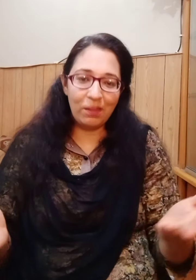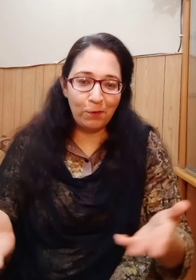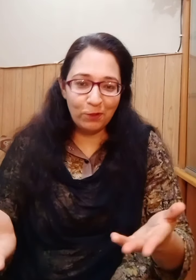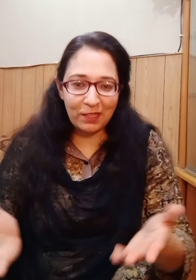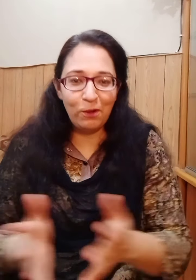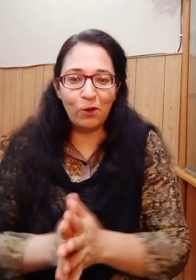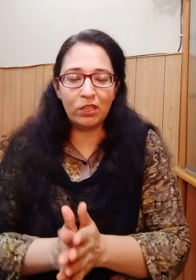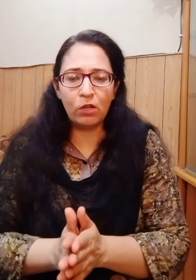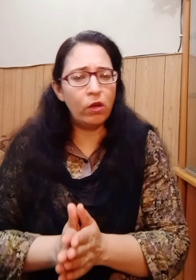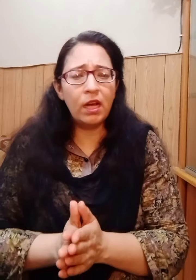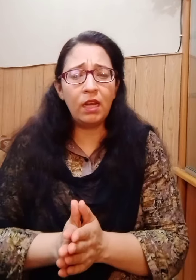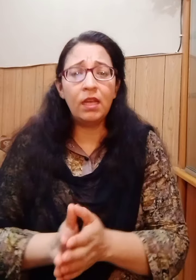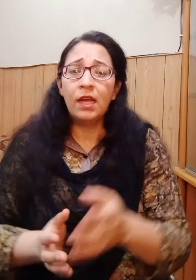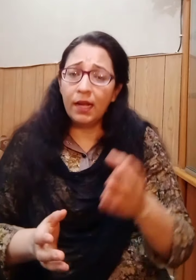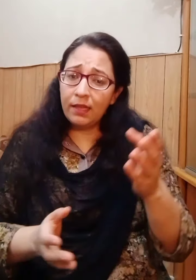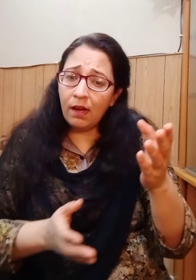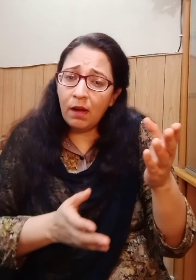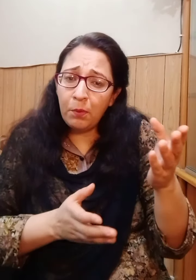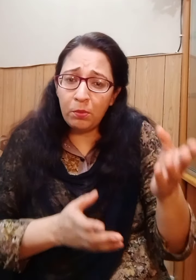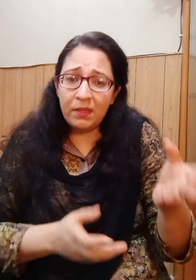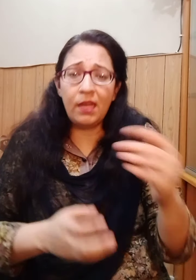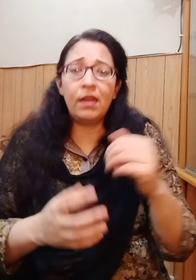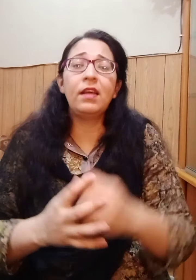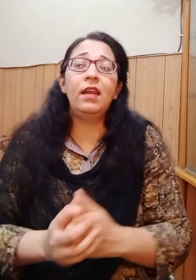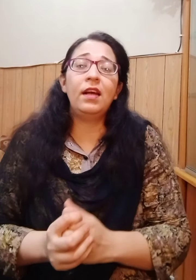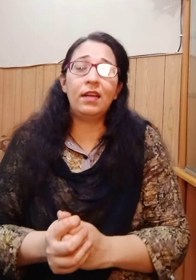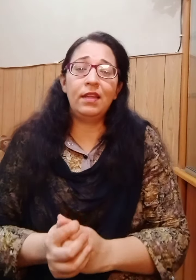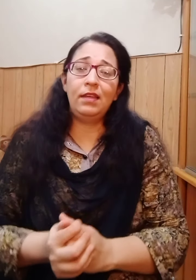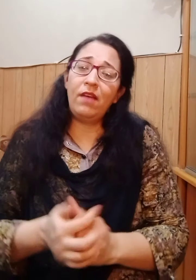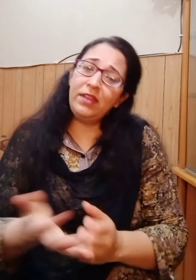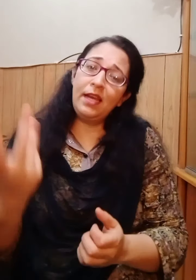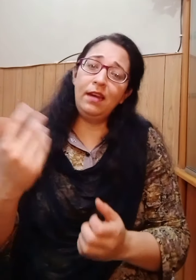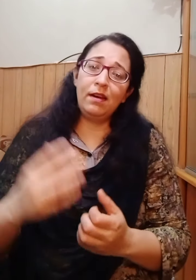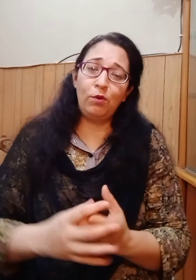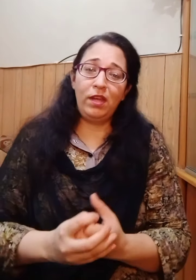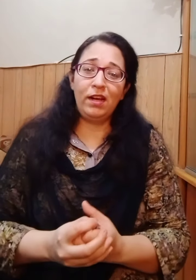आक्रोश के लोगों ने कोई गलत प्रयोग चैनल को लाइक करना ना भूलें